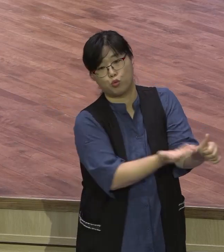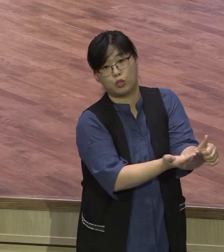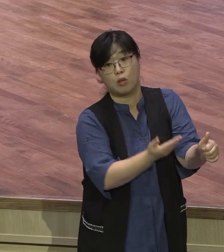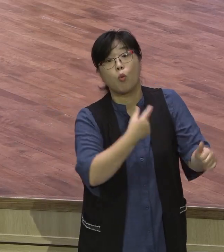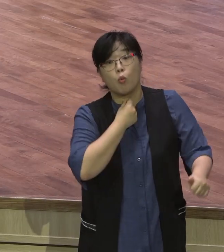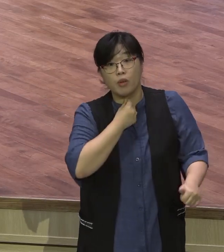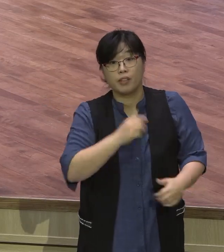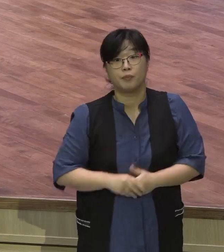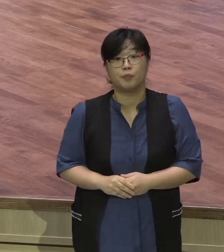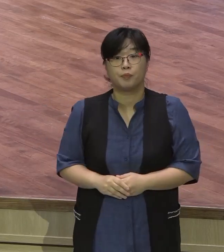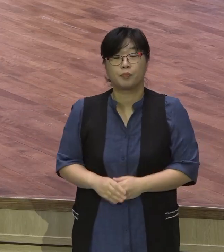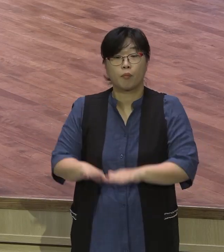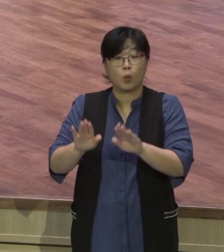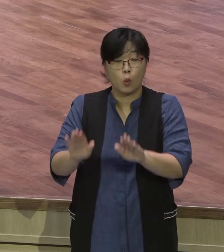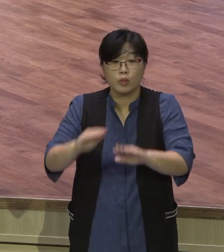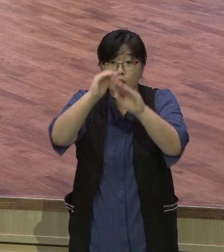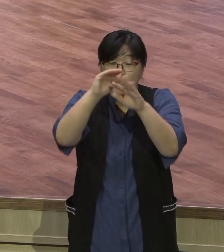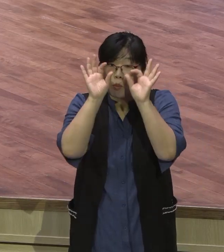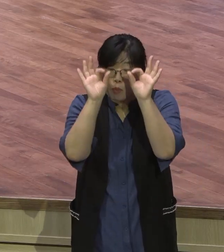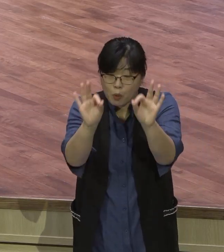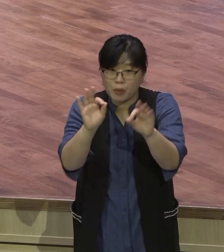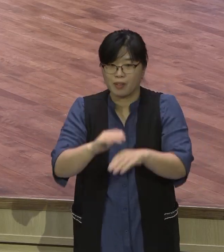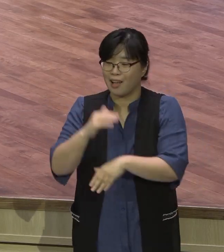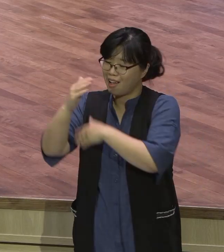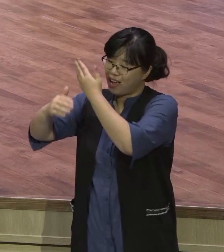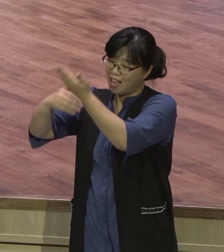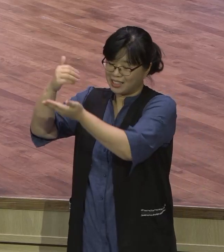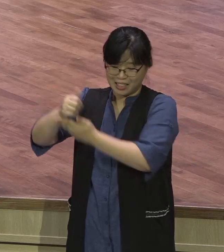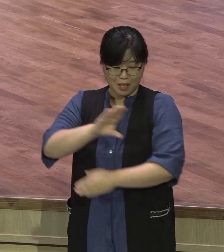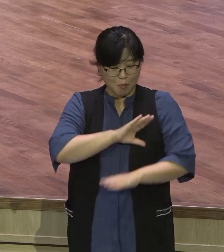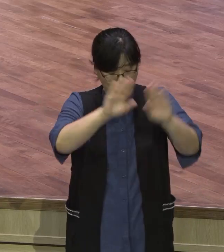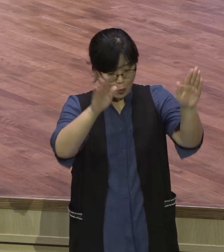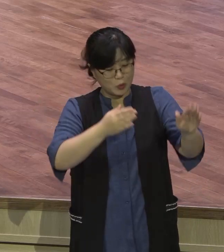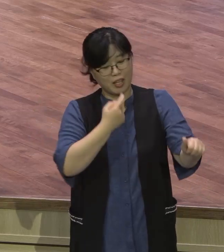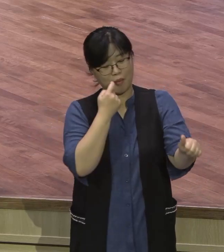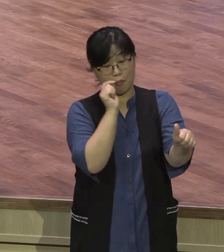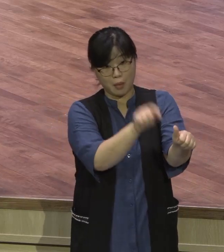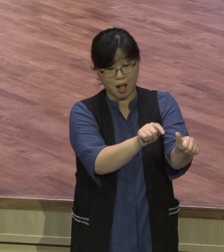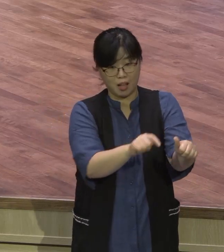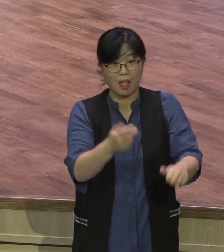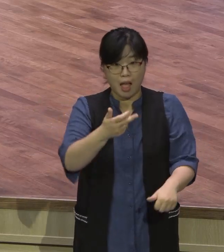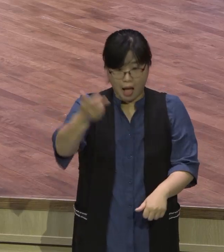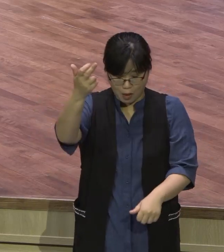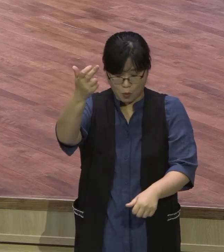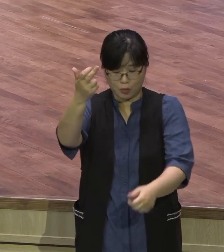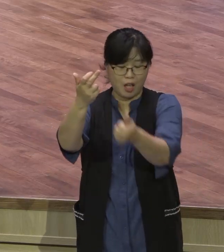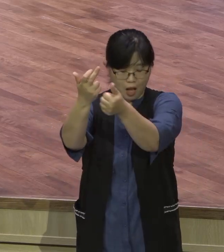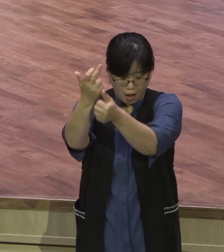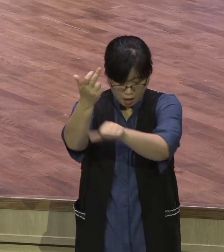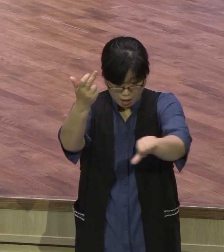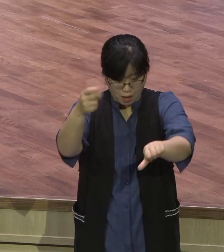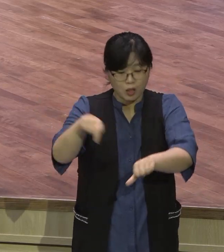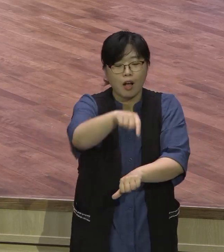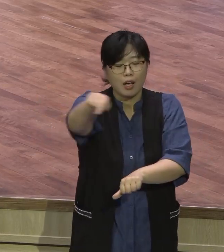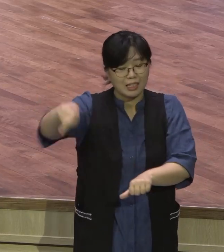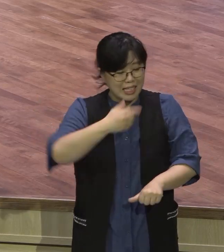말씀하 이르시되 아론과 그의 아들들에게 말하여 이르기를 너희는 이스라엘 자순을 위하여 이렇게